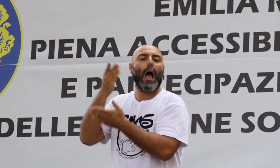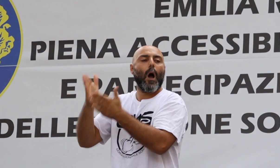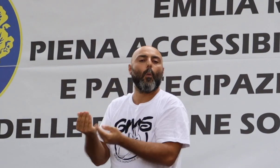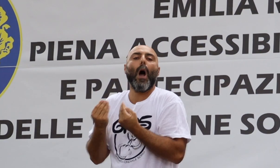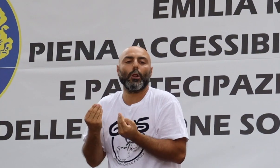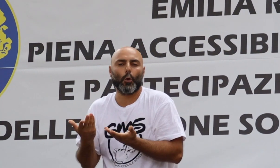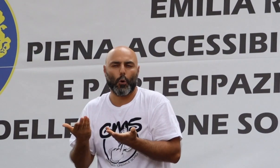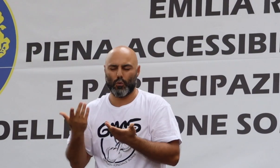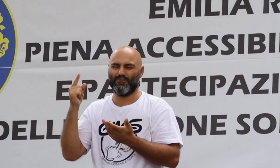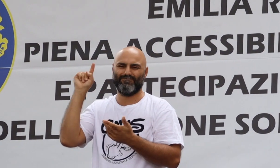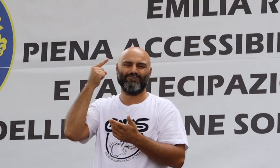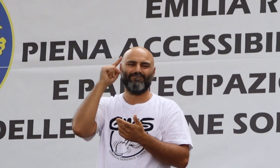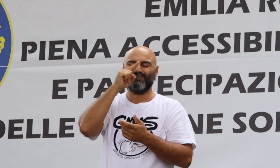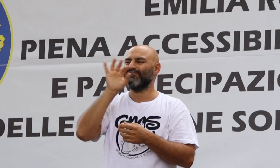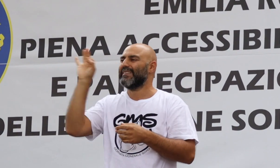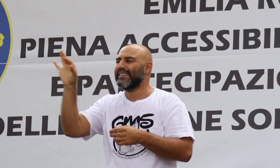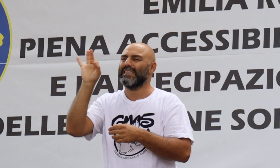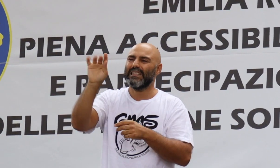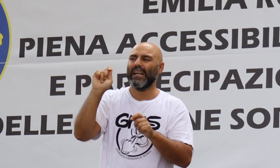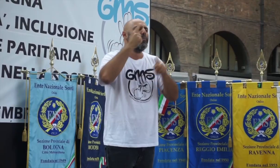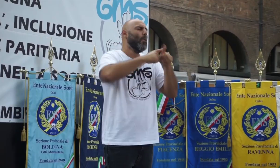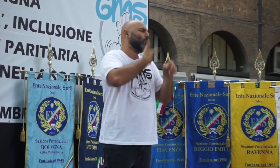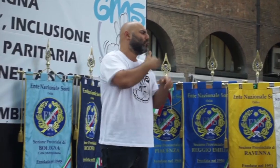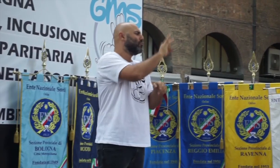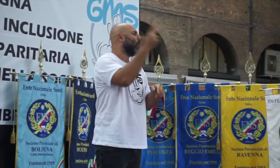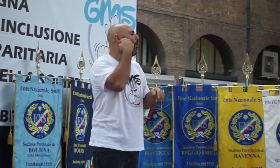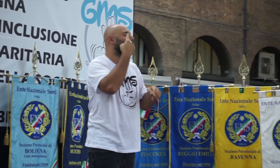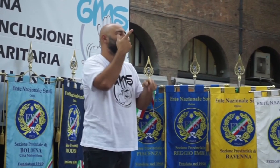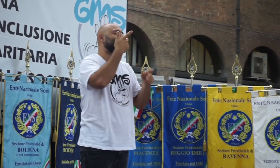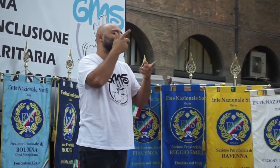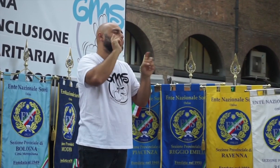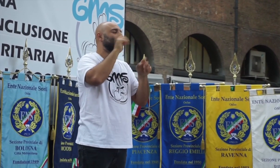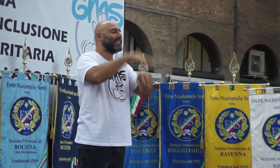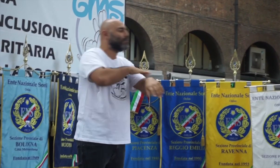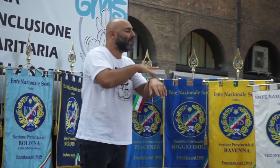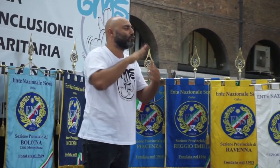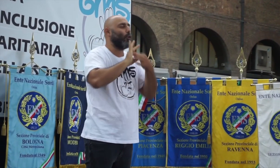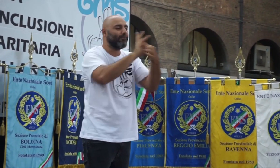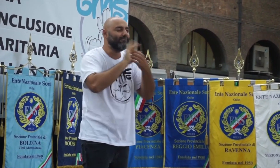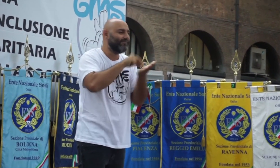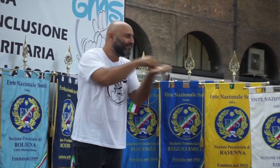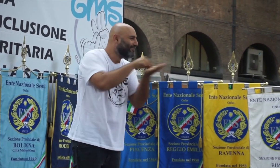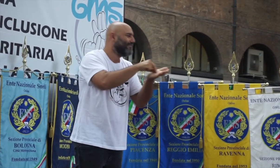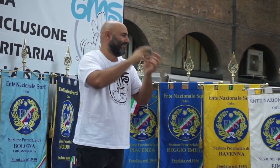e a cercare il nostro posto, organizzare le nostre attività. Noi siamo sempre stati aperti a tutti, abbiamo